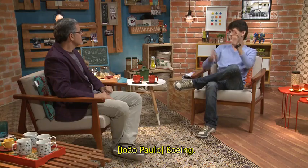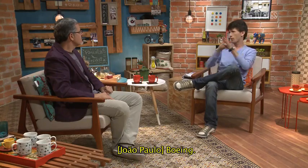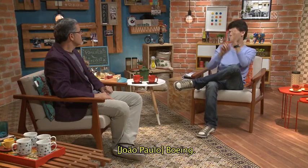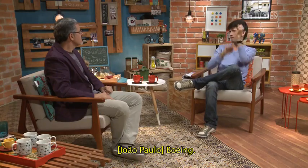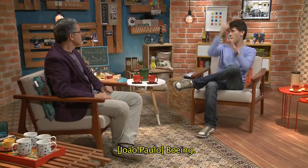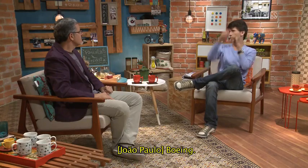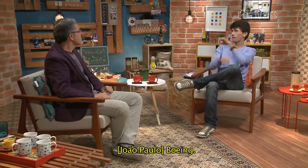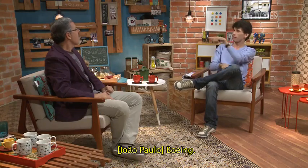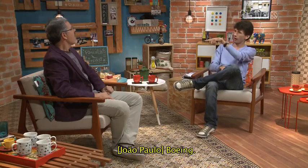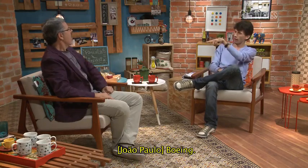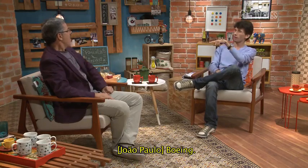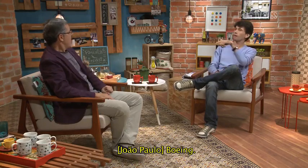IMG